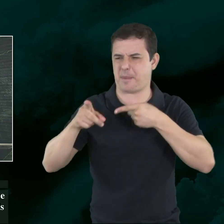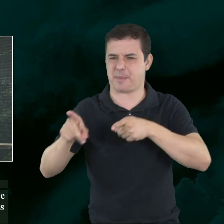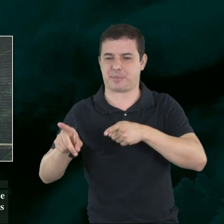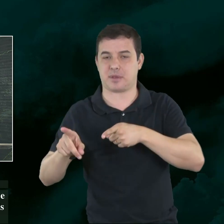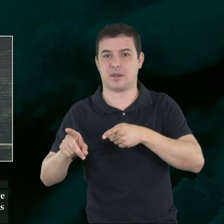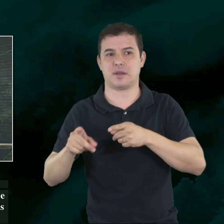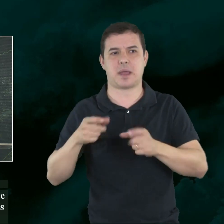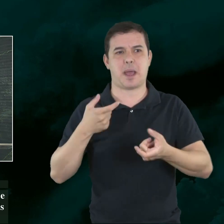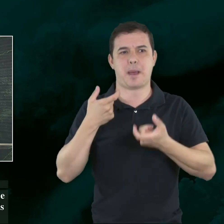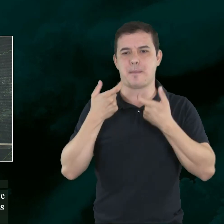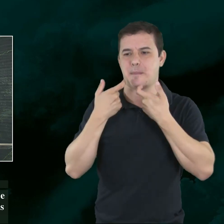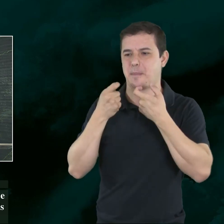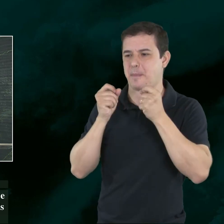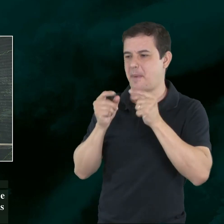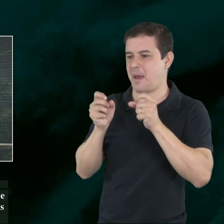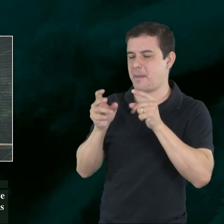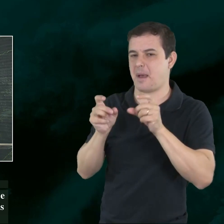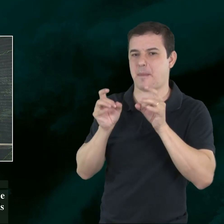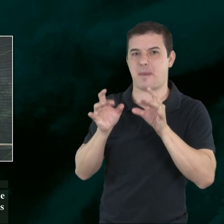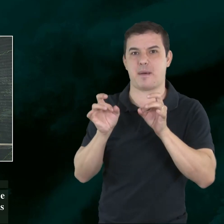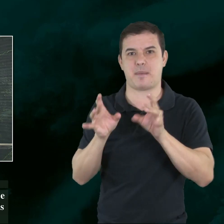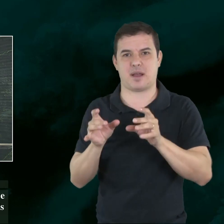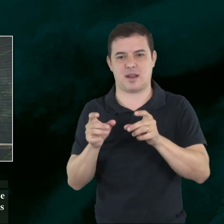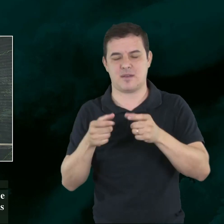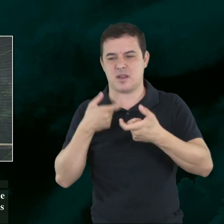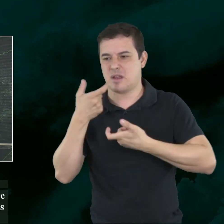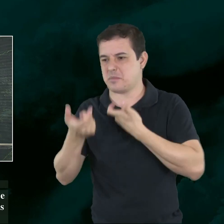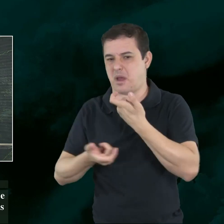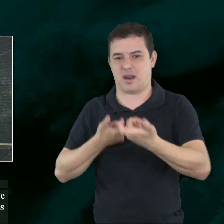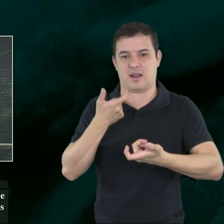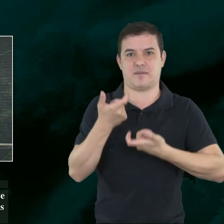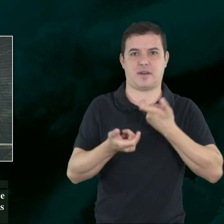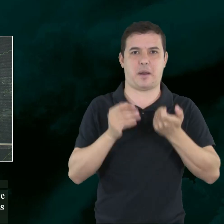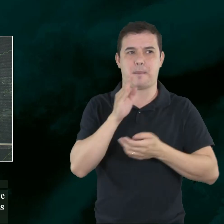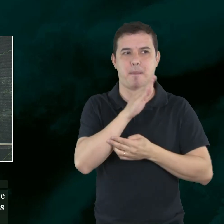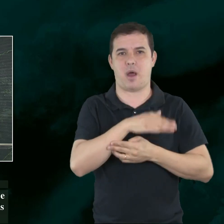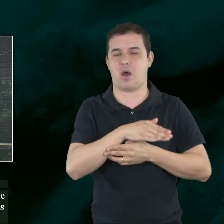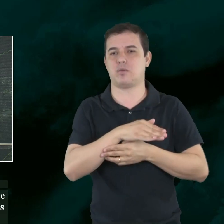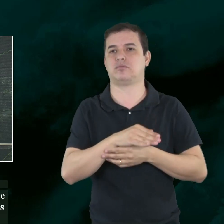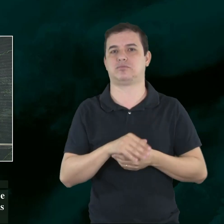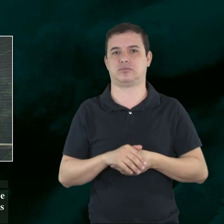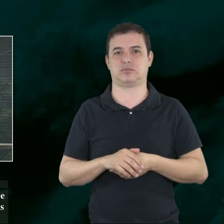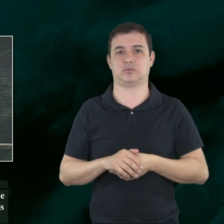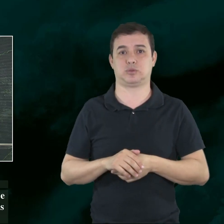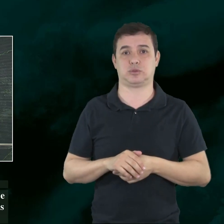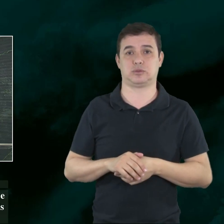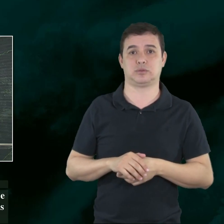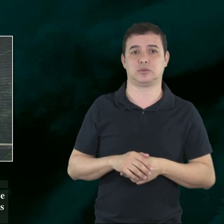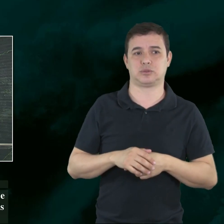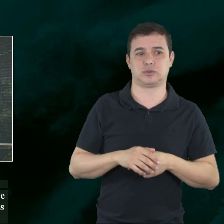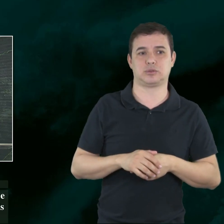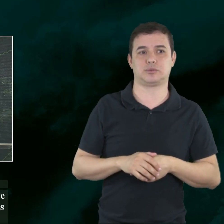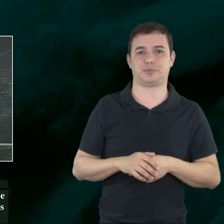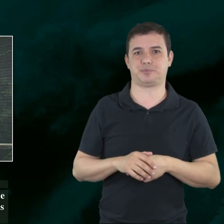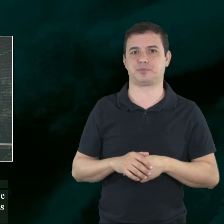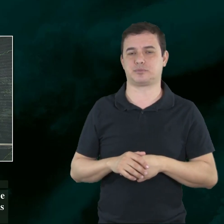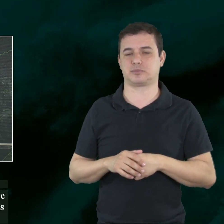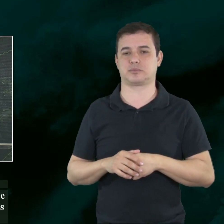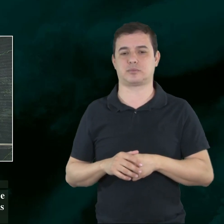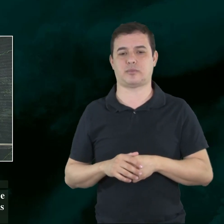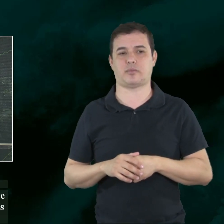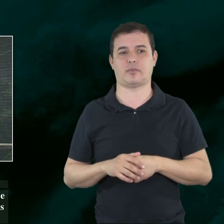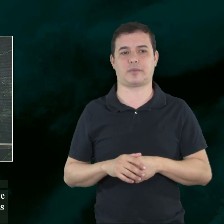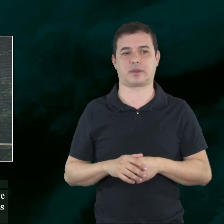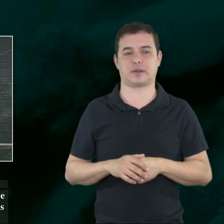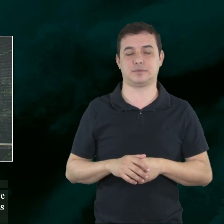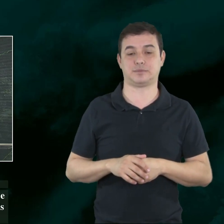e autoridade para agir 42 meses, tá? E versículo, né,